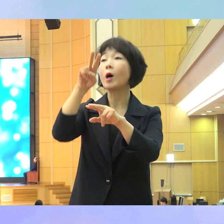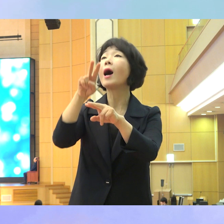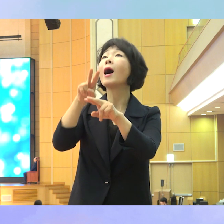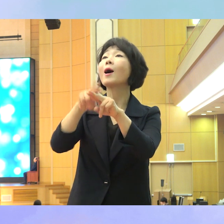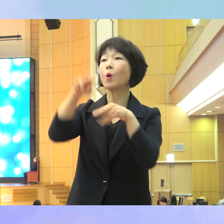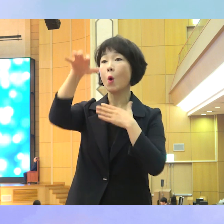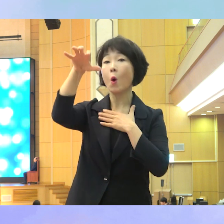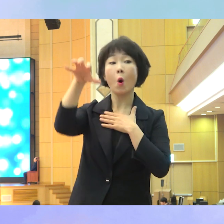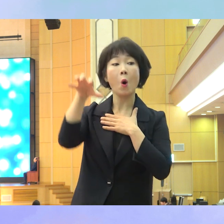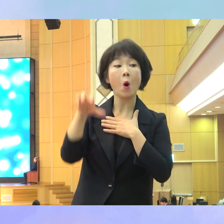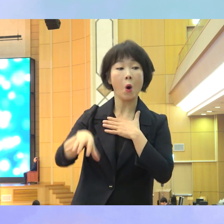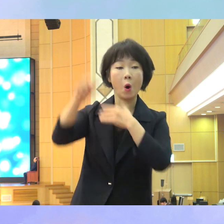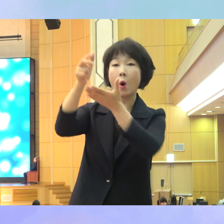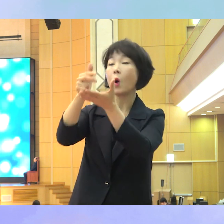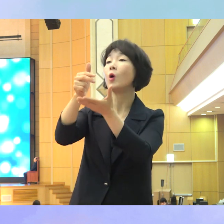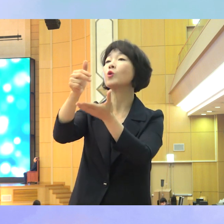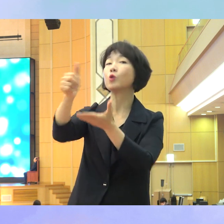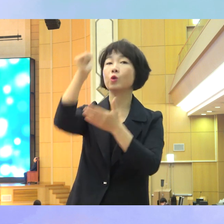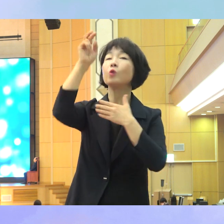보좌로